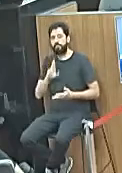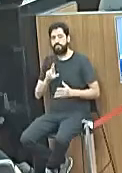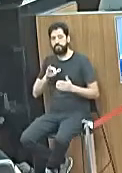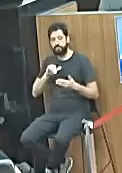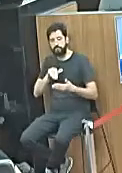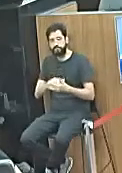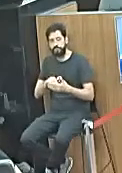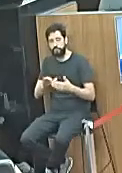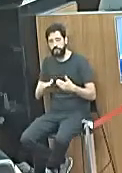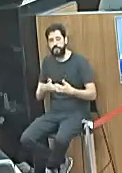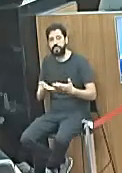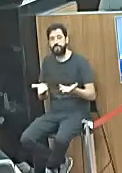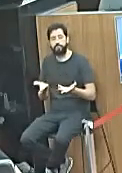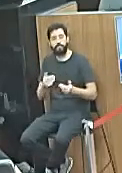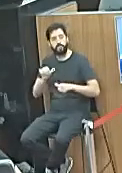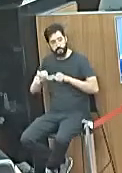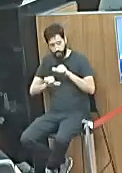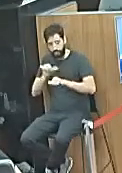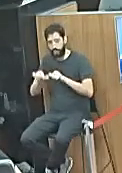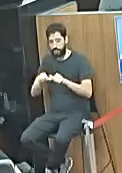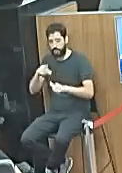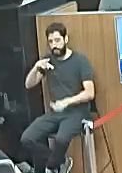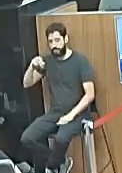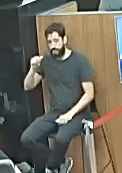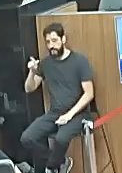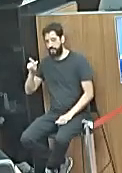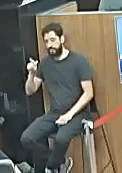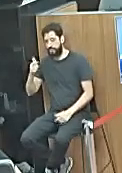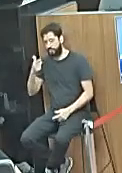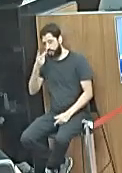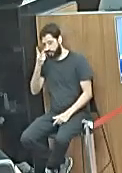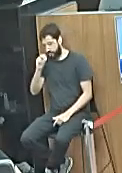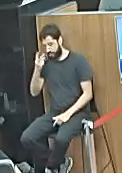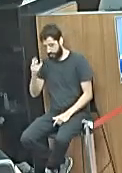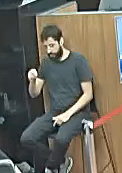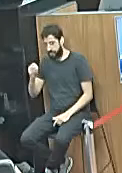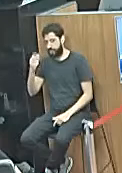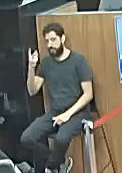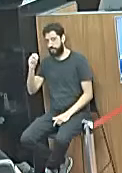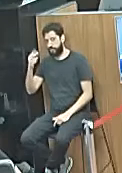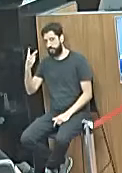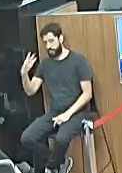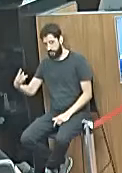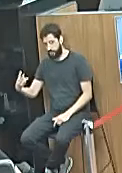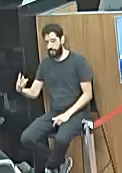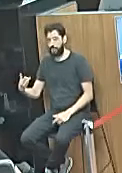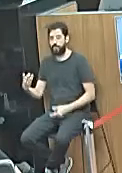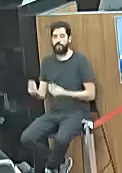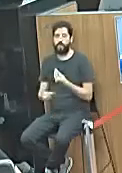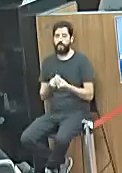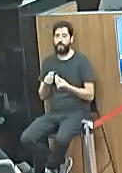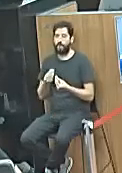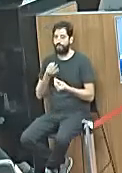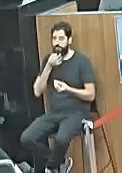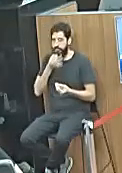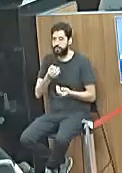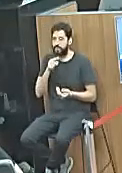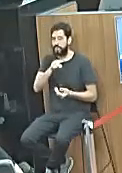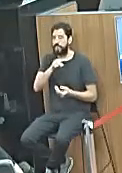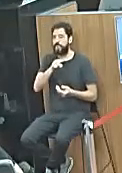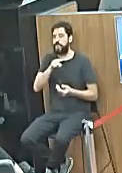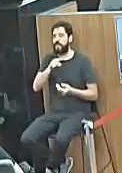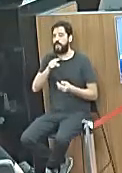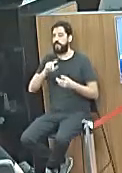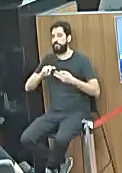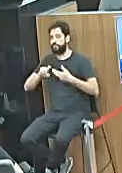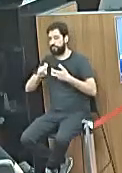sugestões de alteração no ppa g 2020 e 2023 e de como recomendação ao poder executivo no